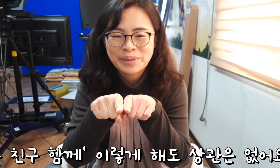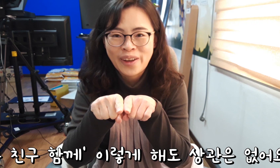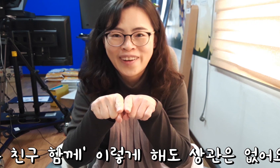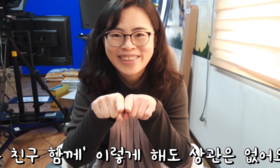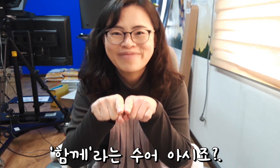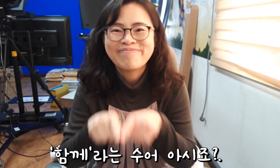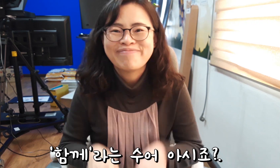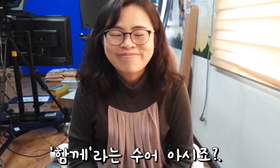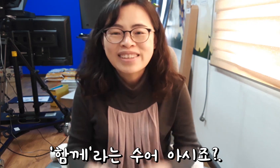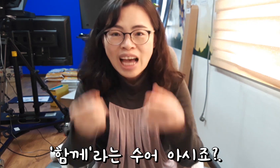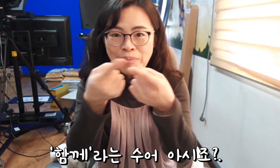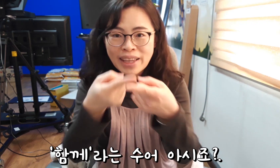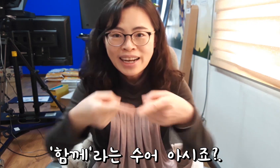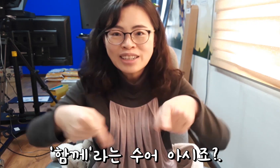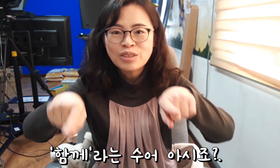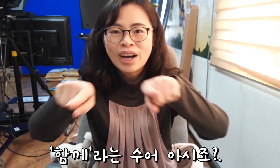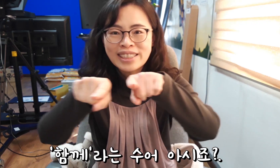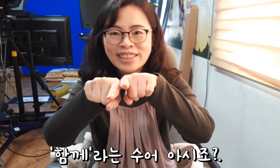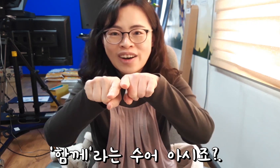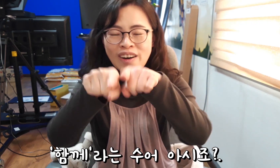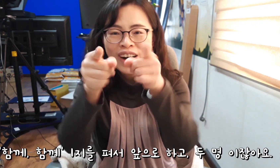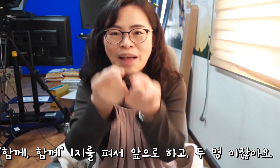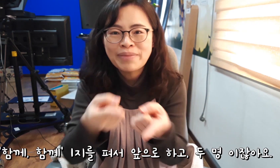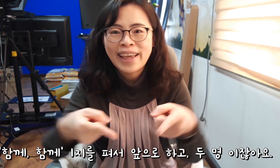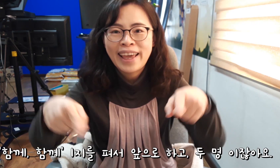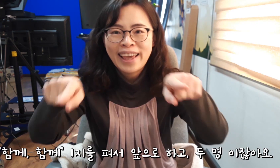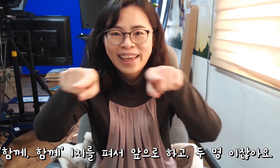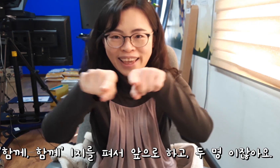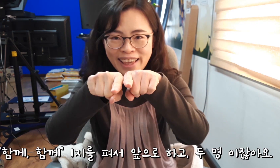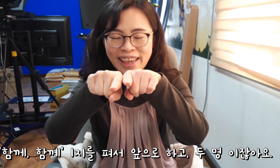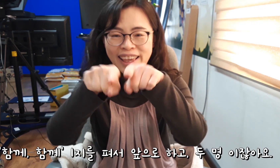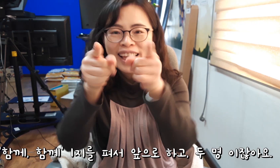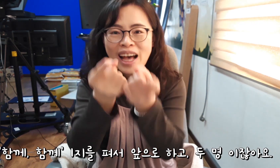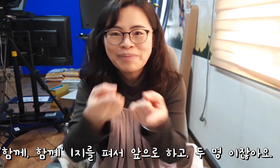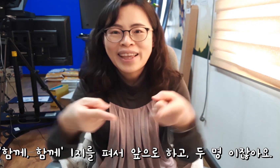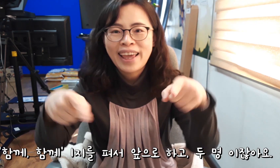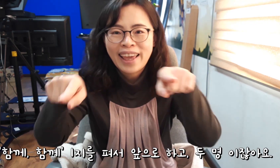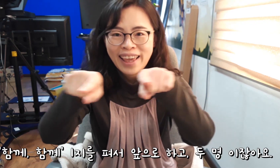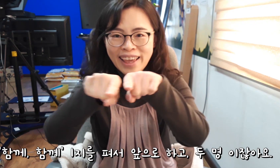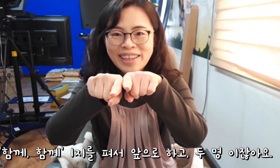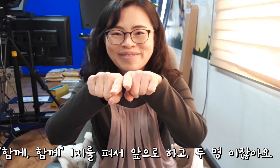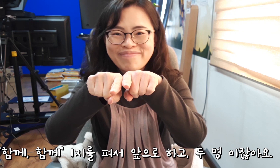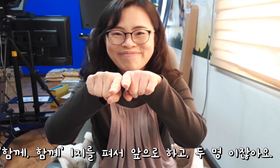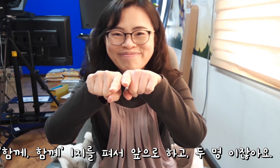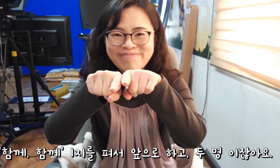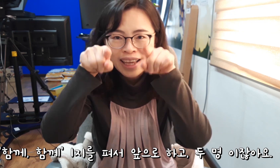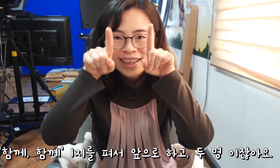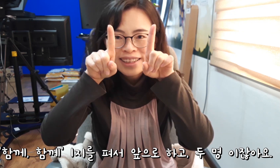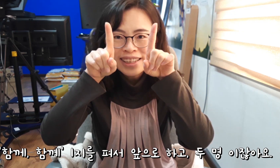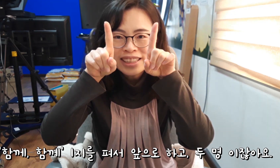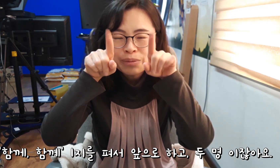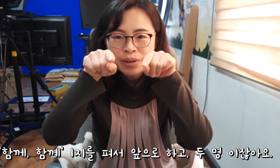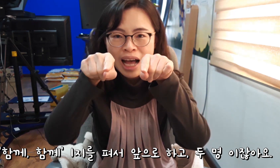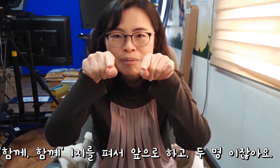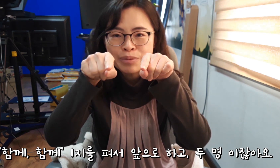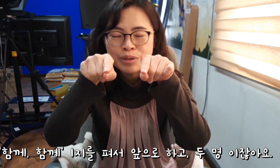없어요. 함께라는 수어 아시죠? 함께, 함께 이렇게 일지를 펴서